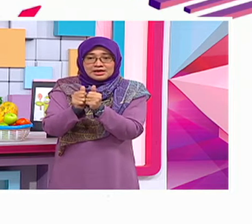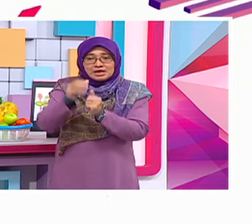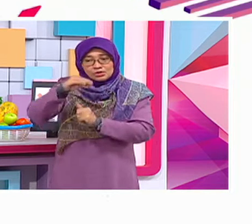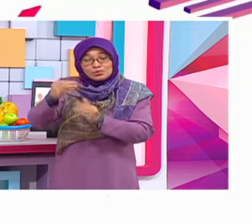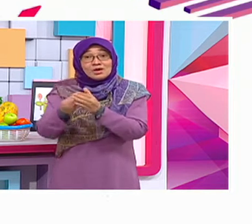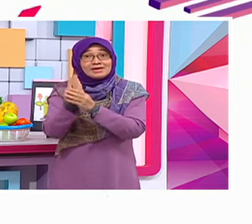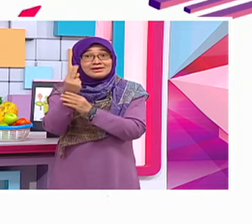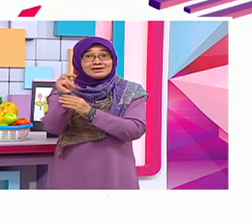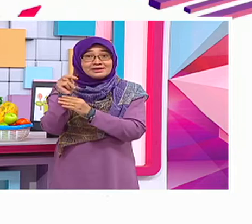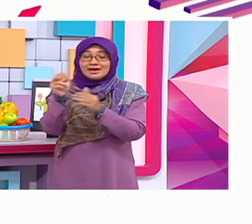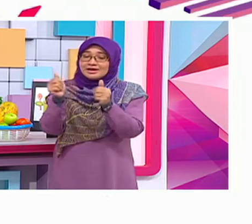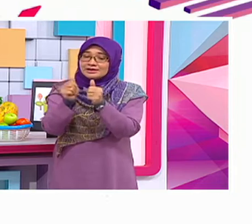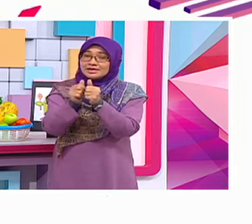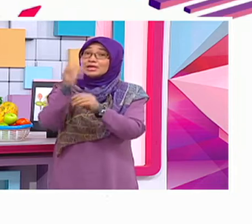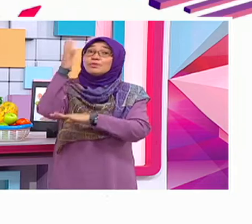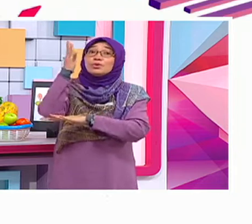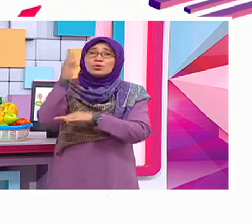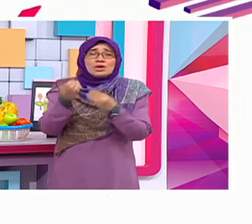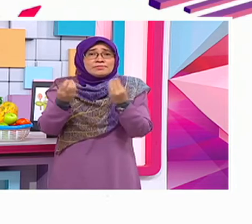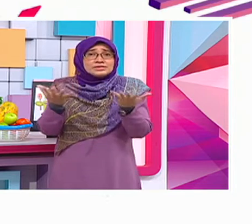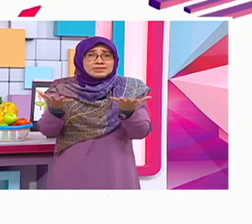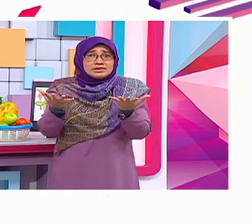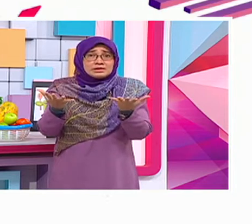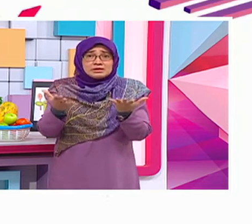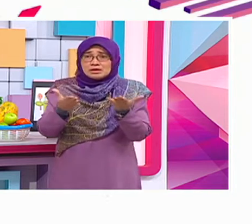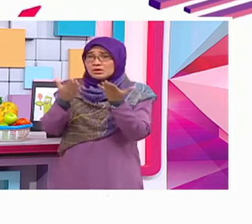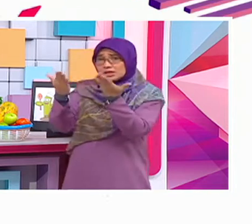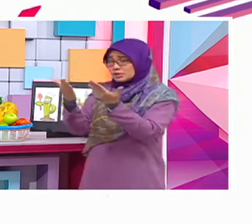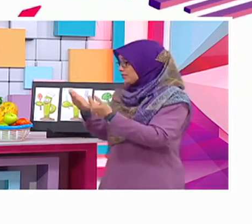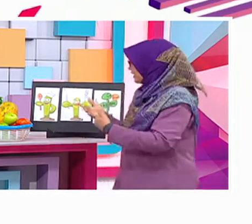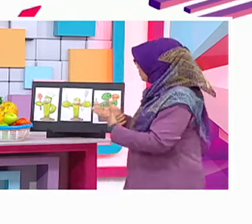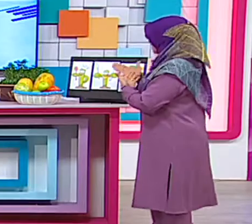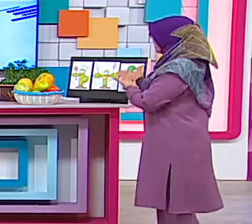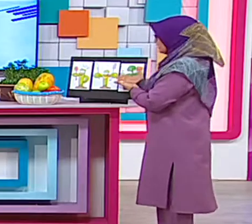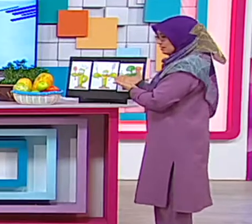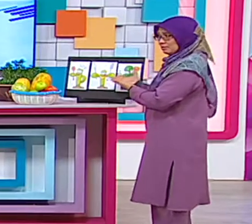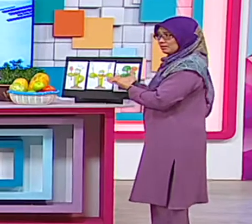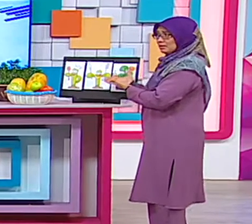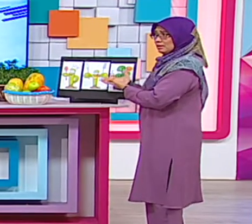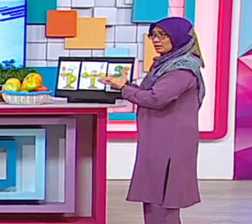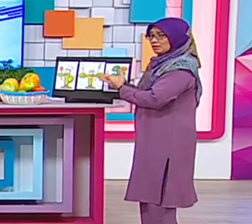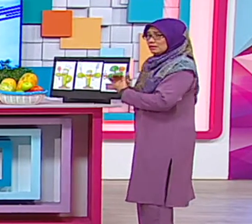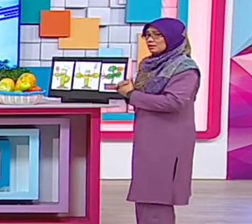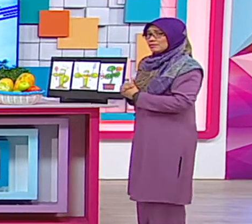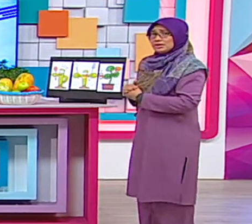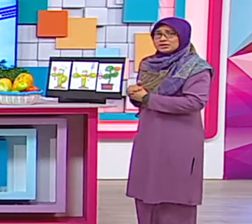tumbuhan Muha dengan pupuk macam mana oke Coba tengok gambar nih sama ini